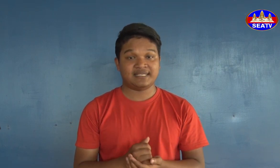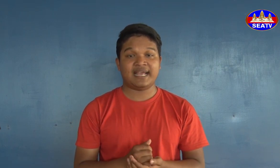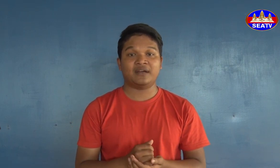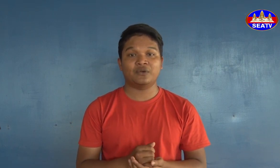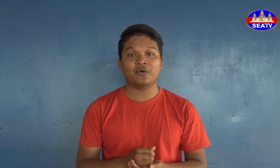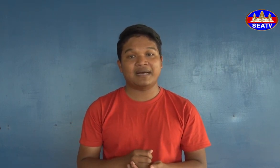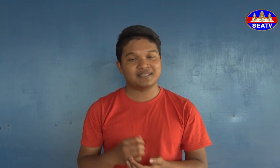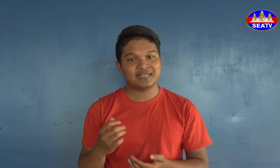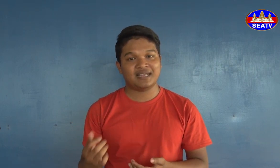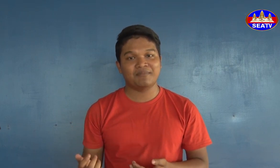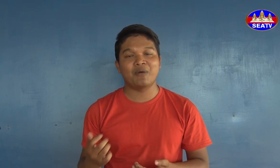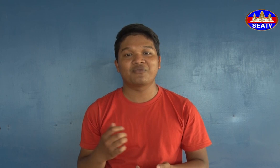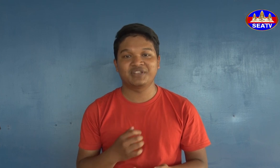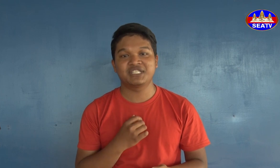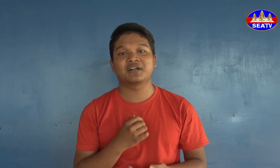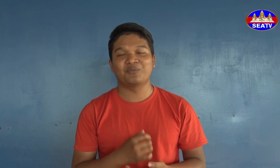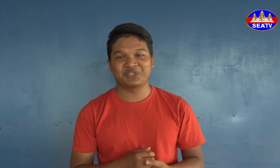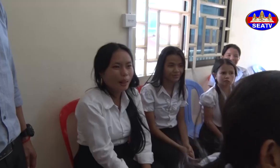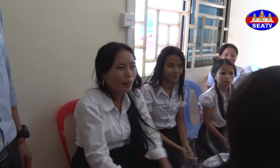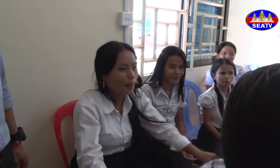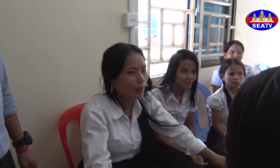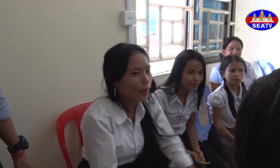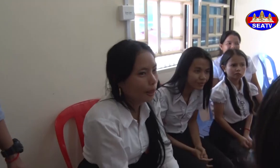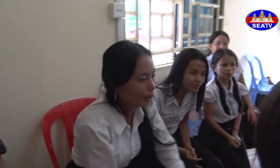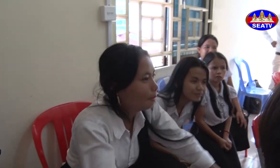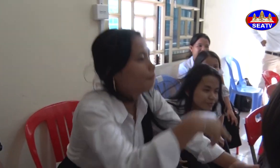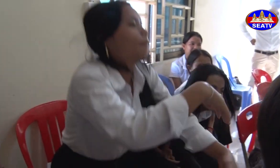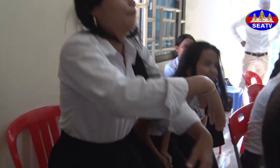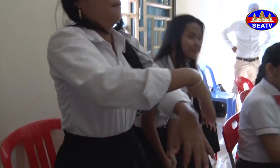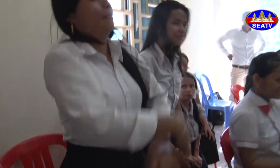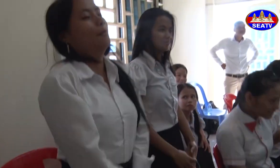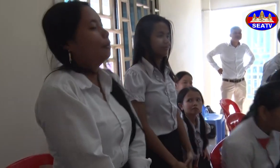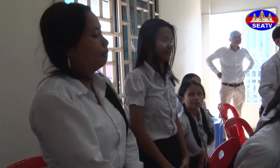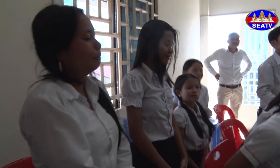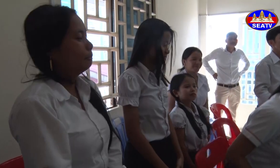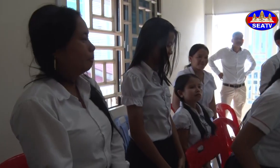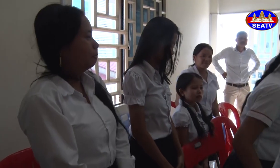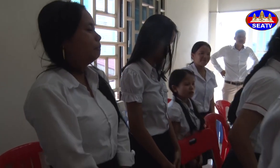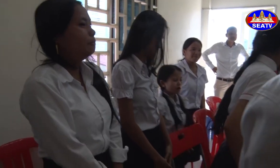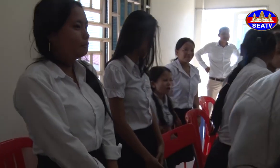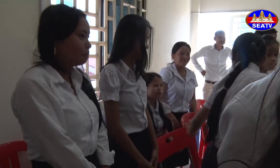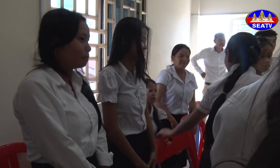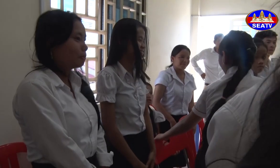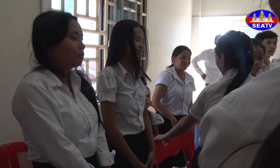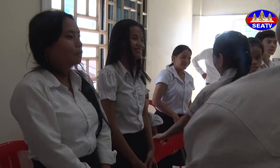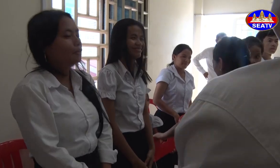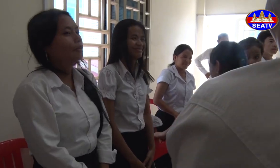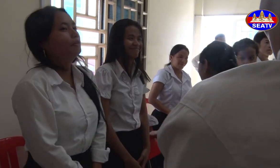ញ្ញាក្នុងនោះគាត់បានសិក្សានៅម៉ោងមុខវិជ្ជាកុំព្យូទ័រហើយក្នុងនោះនៅក្នុងទីនេះផ្ទាល់ក៏បានបង្រៀននៅបាភាសាសញ្ញាសម្រាប់មនុស្ស